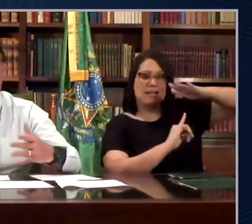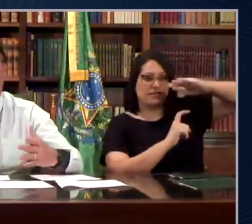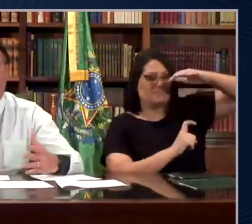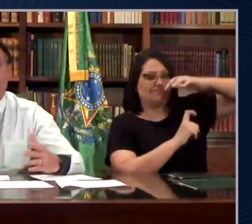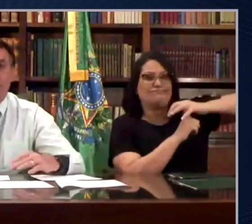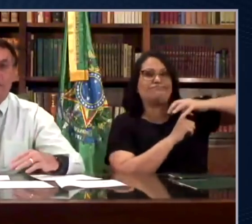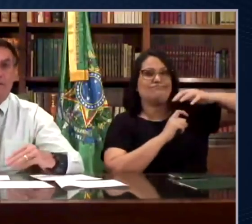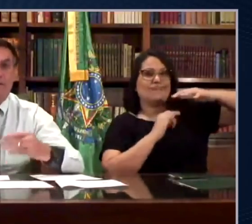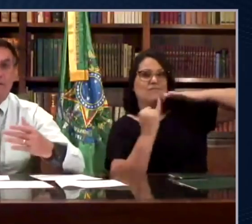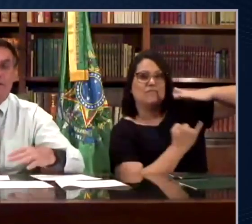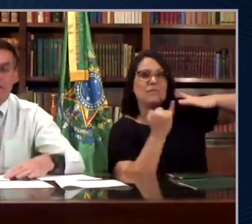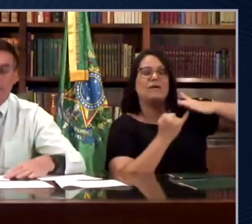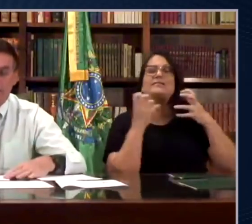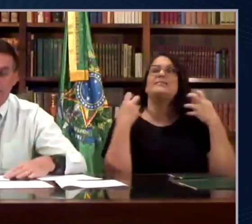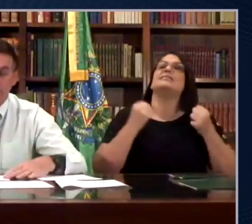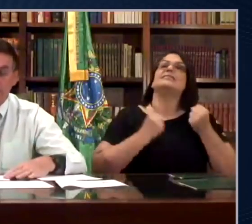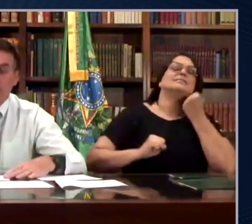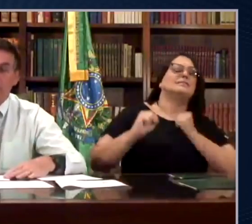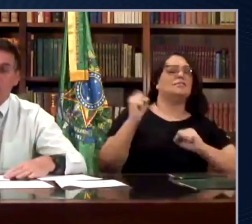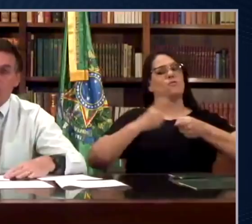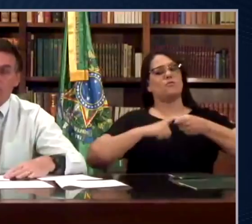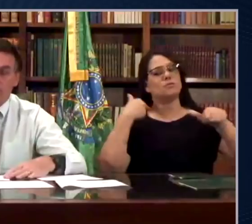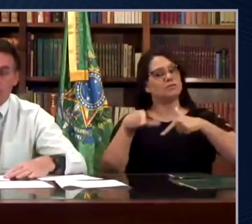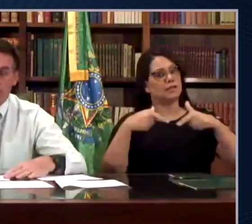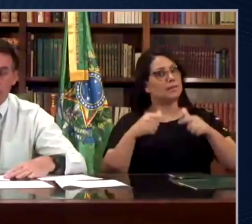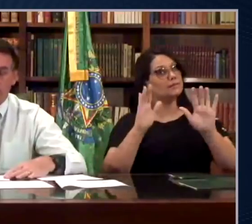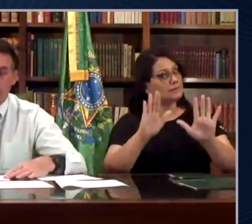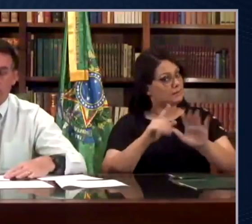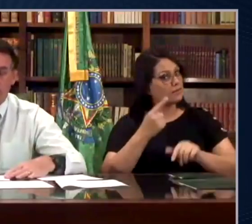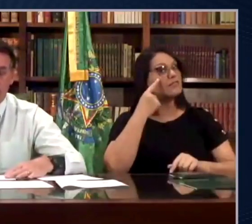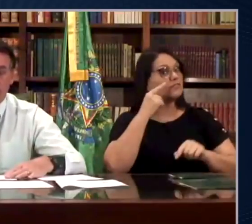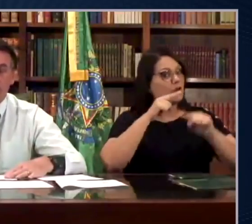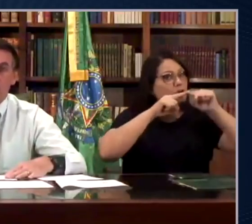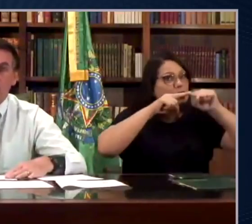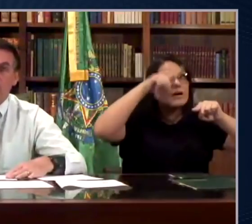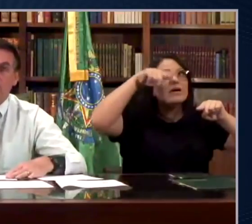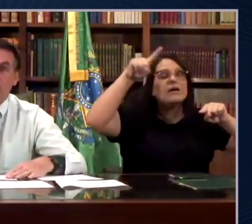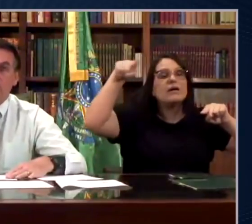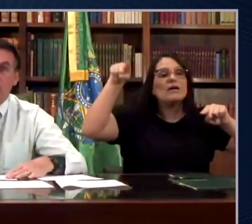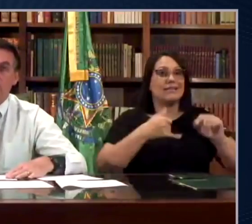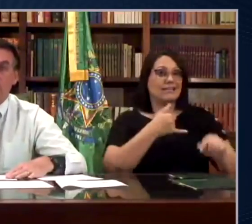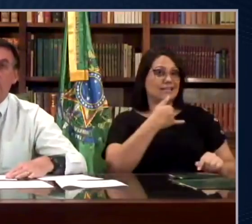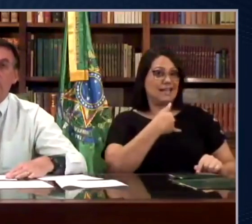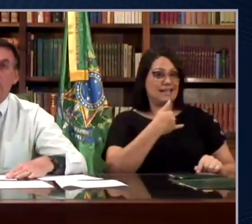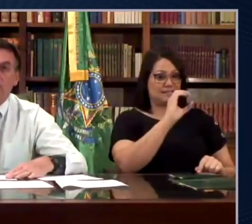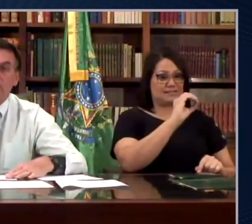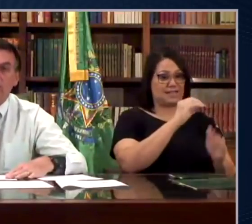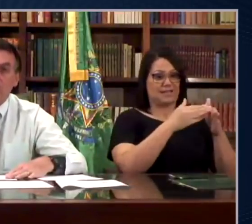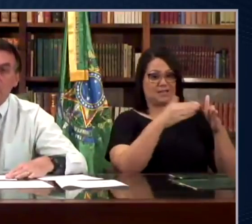clamam baseado no quê? É o que eu tenho falado. Você pegar as nossas estatísticas, né, você vê de 0 a 30